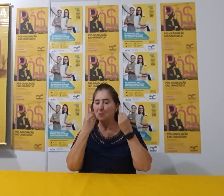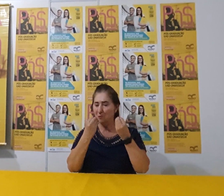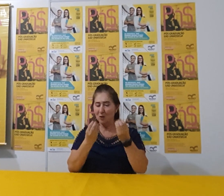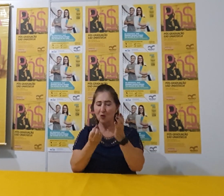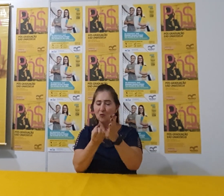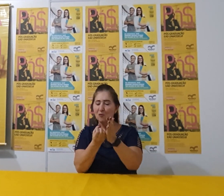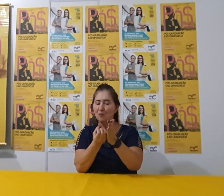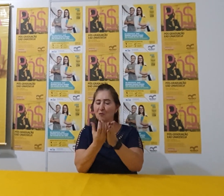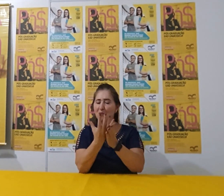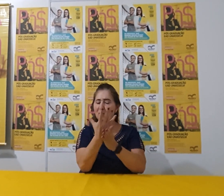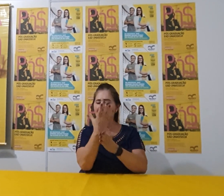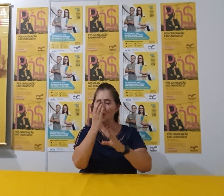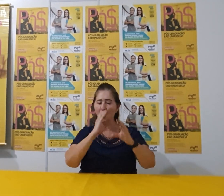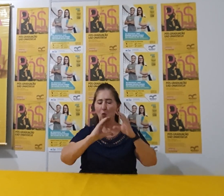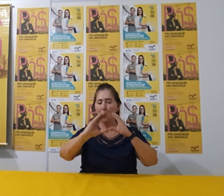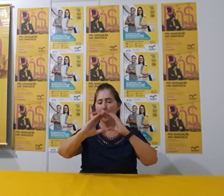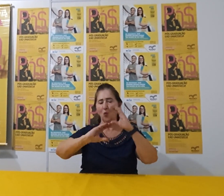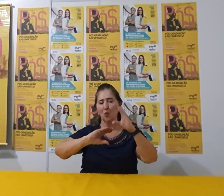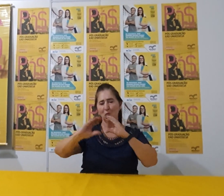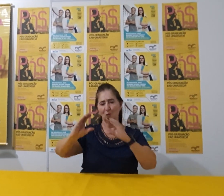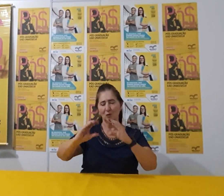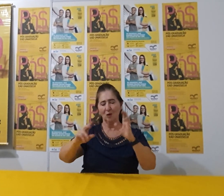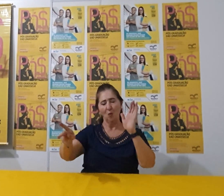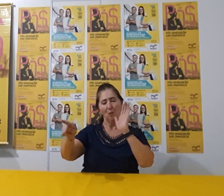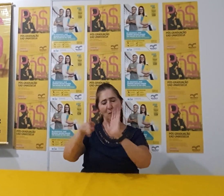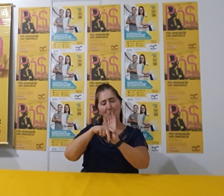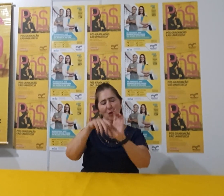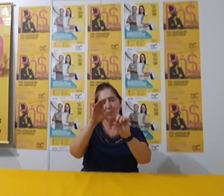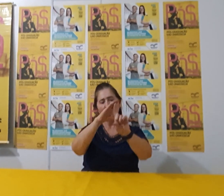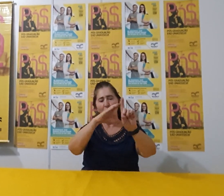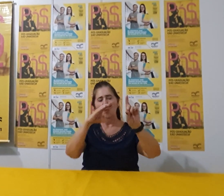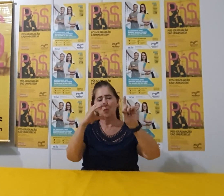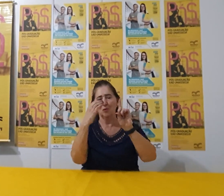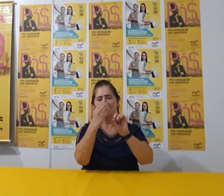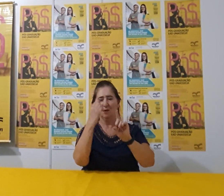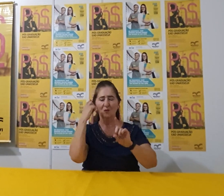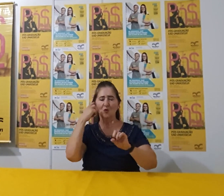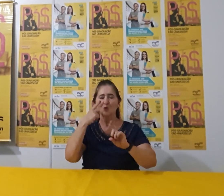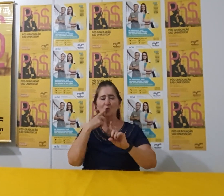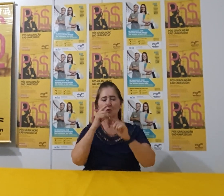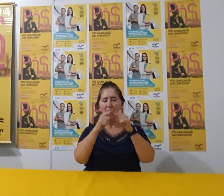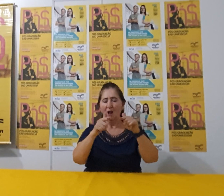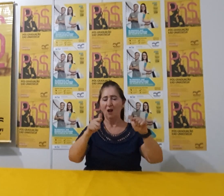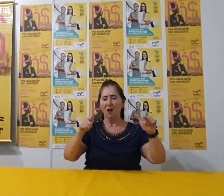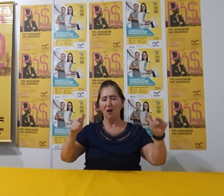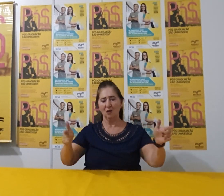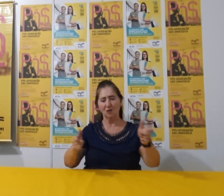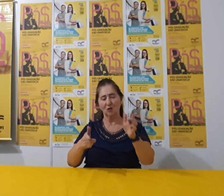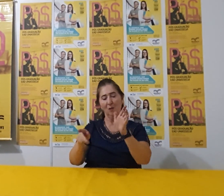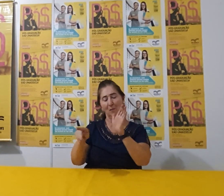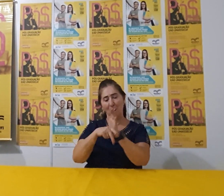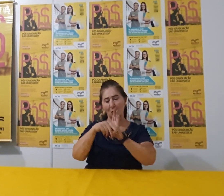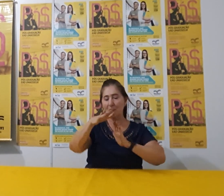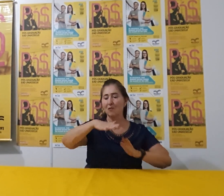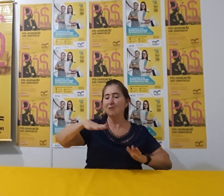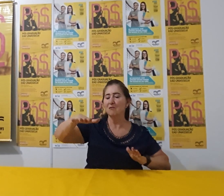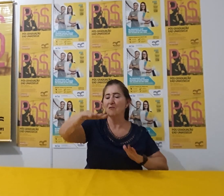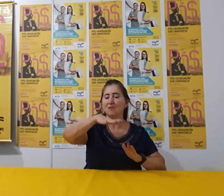de comunicação e expressão em que o sistema linguístico de natureza visiomotora, com